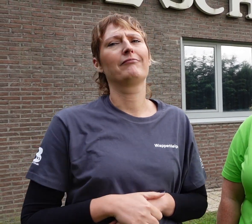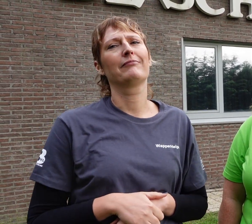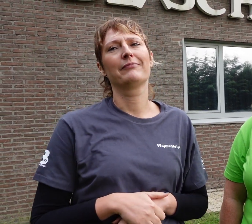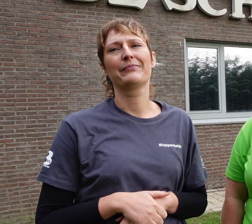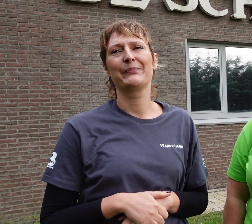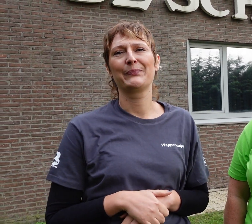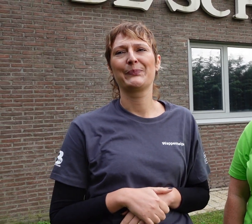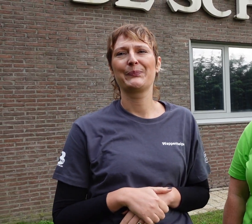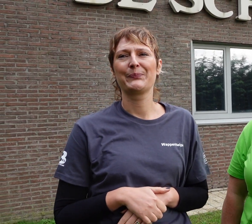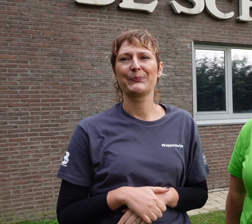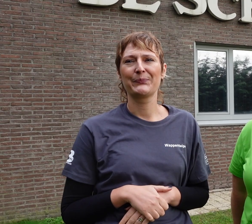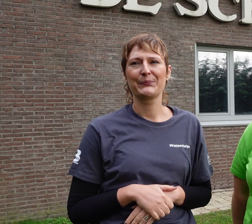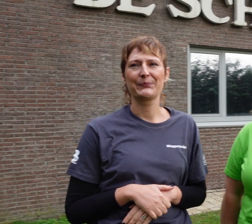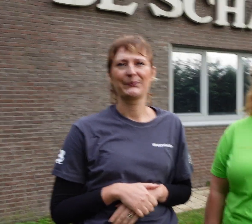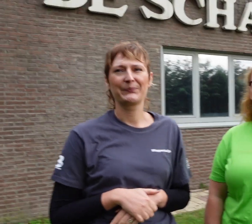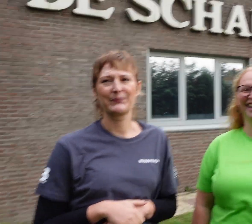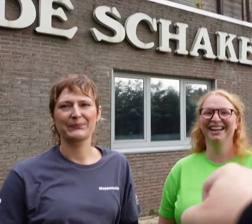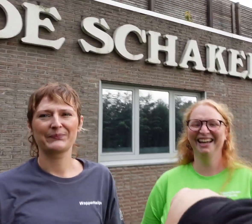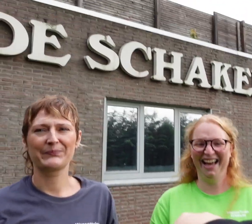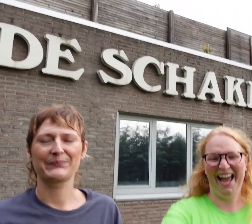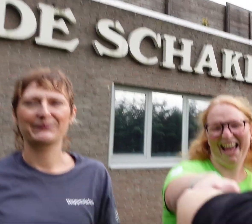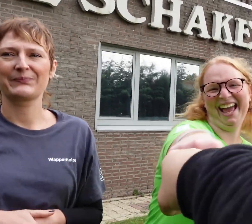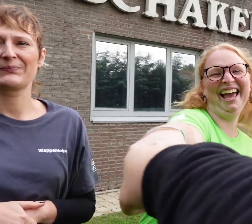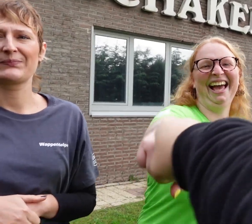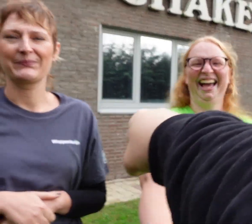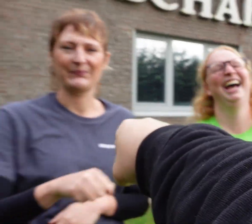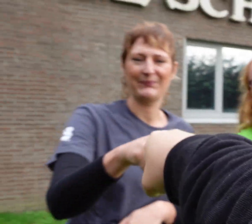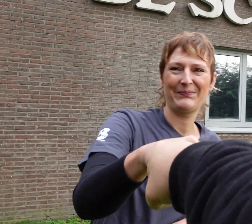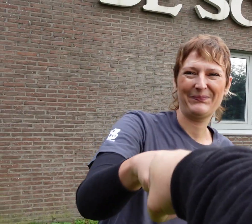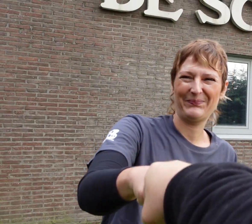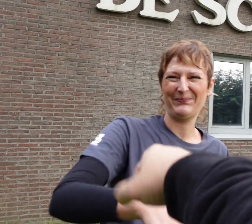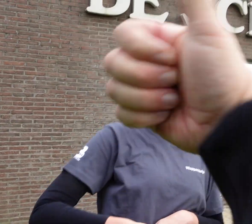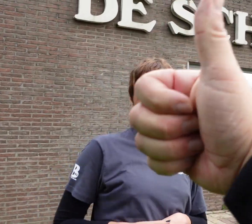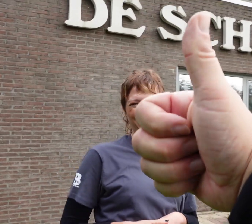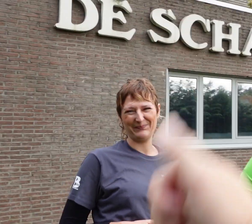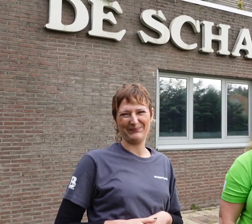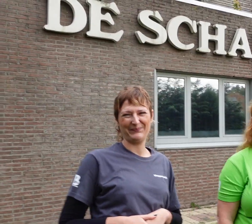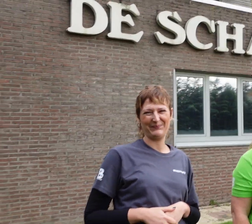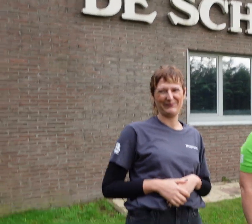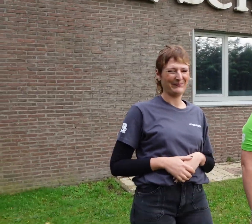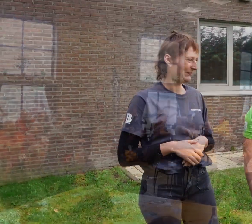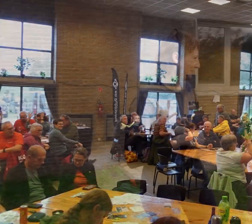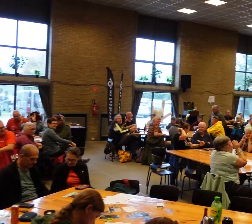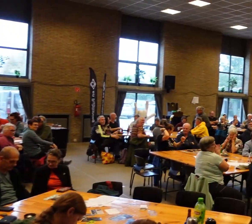vanzelf nice Dank jullie wel goed gedaan Dank jullie